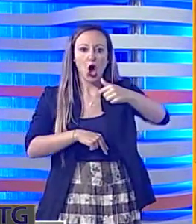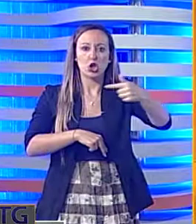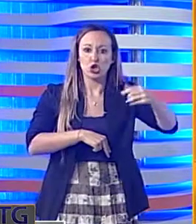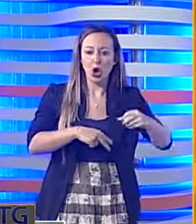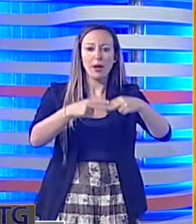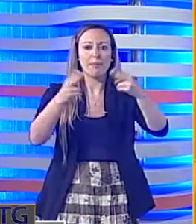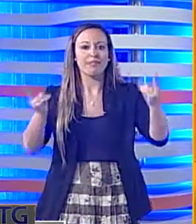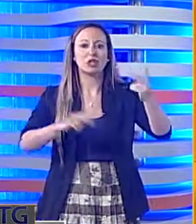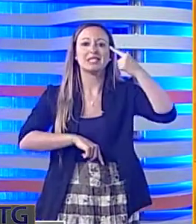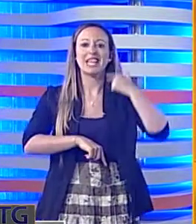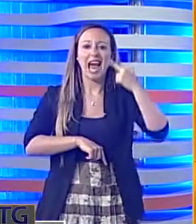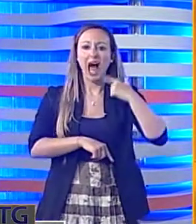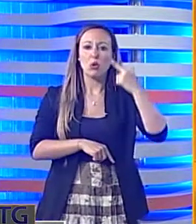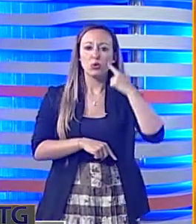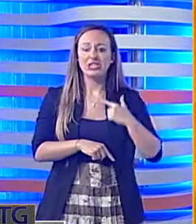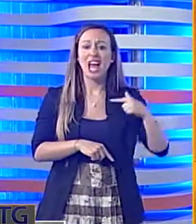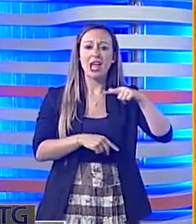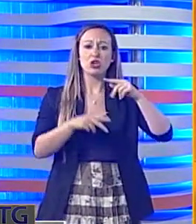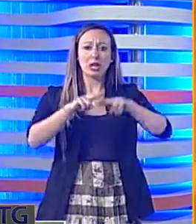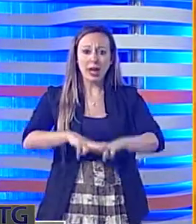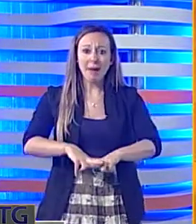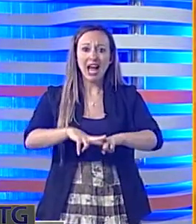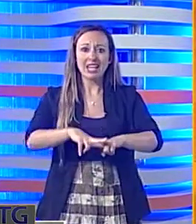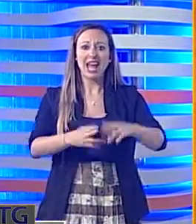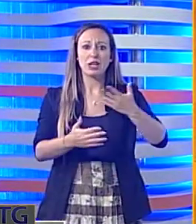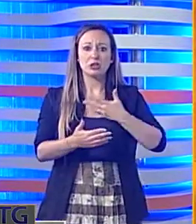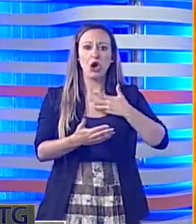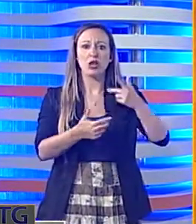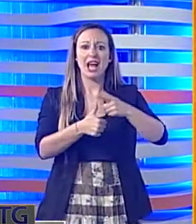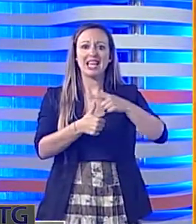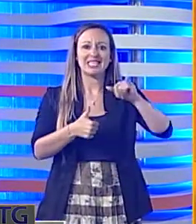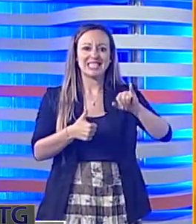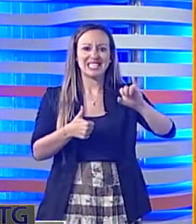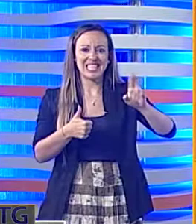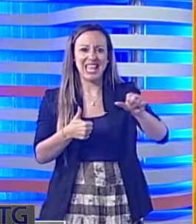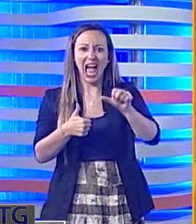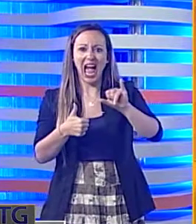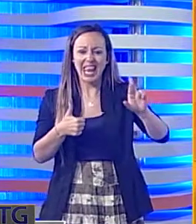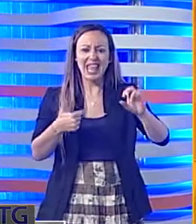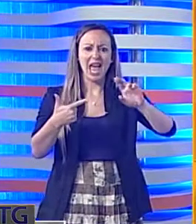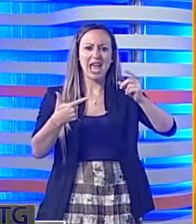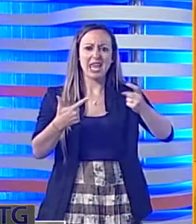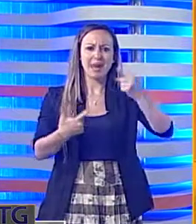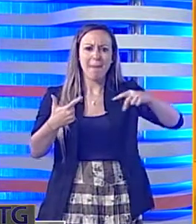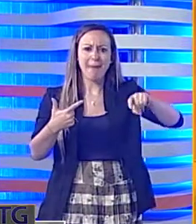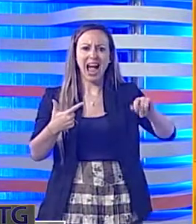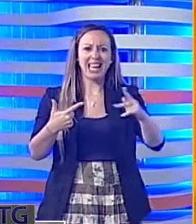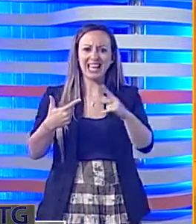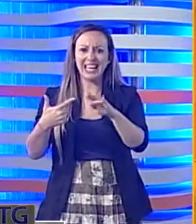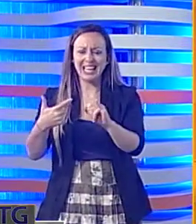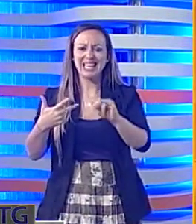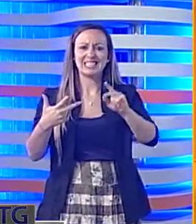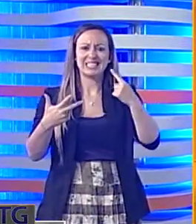Vendicari a Noto, in provincia di Siracusa. Si tratta di migranti iraniani, migranti